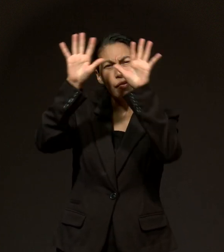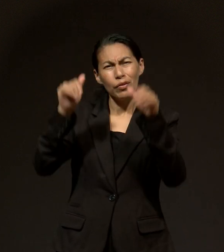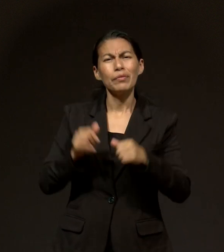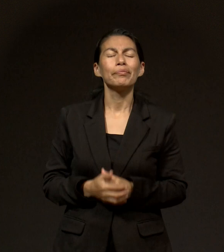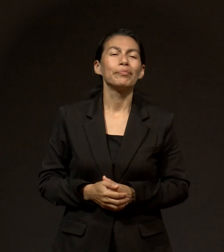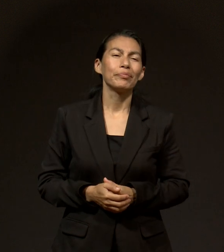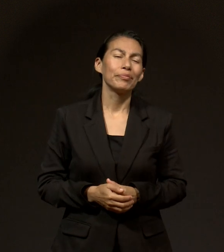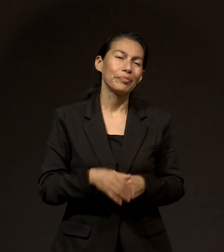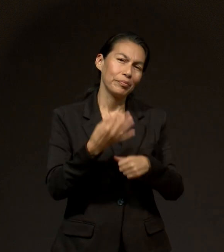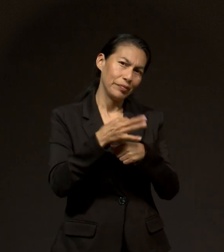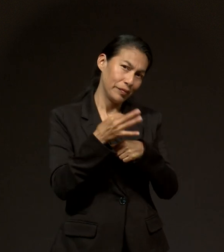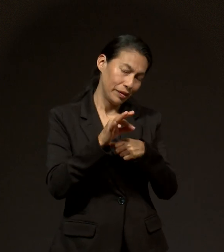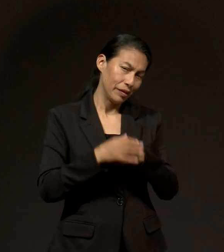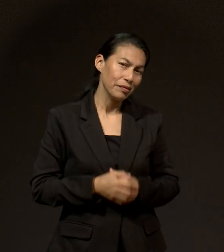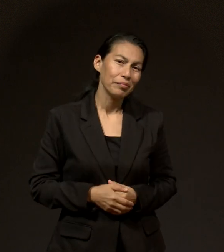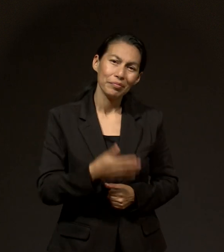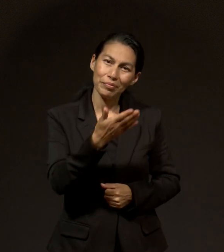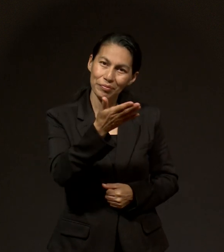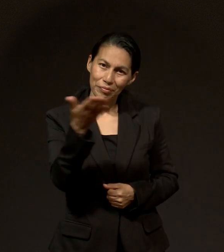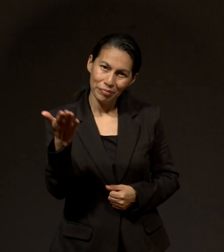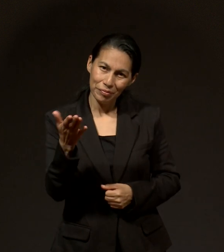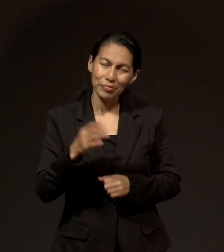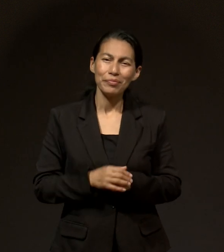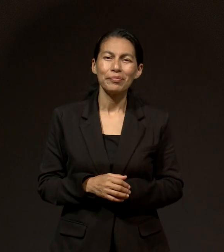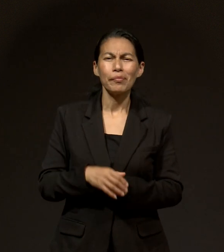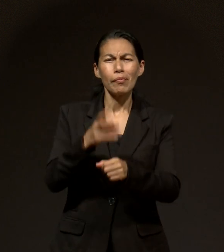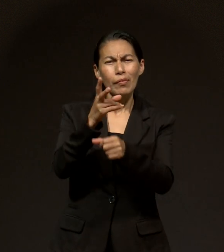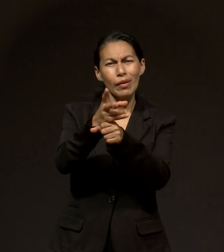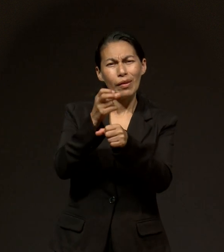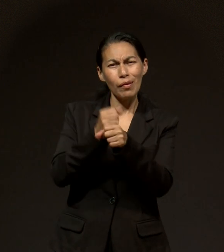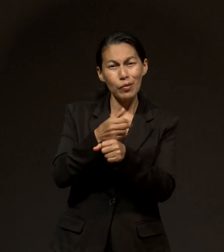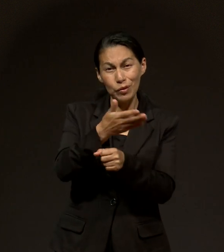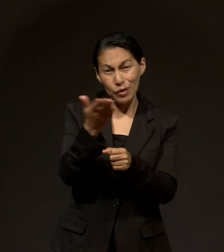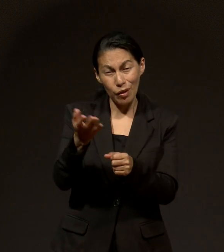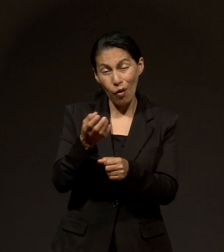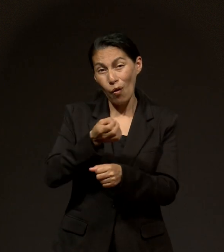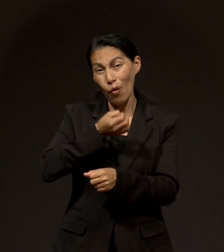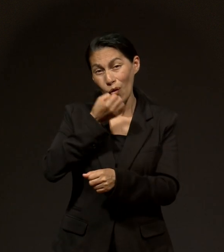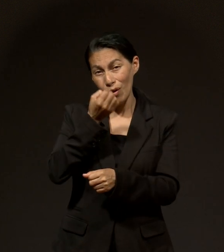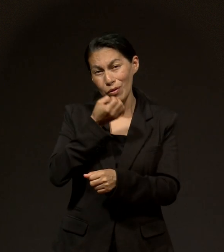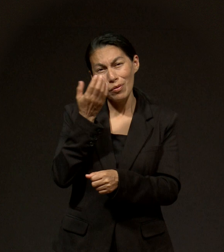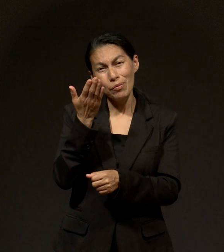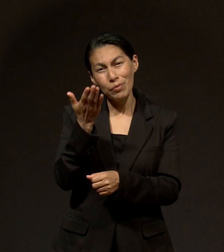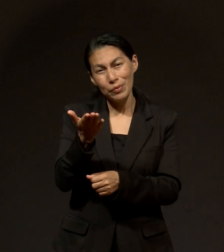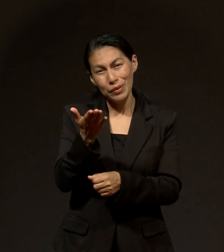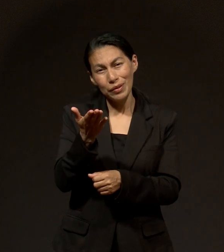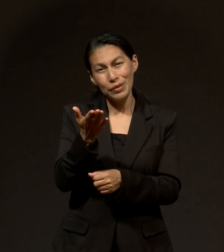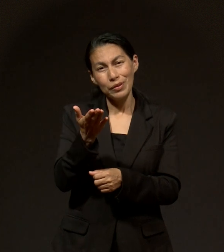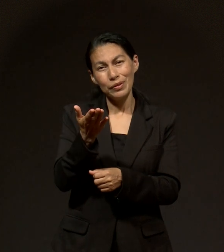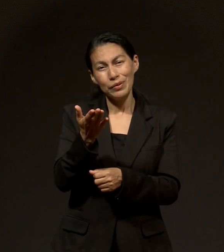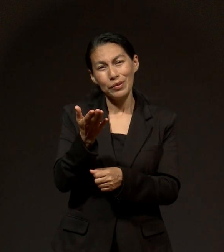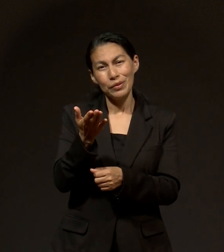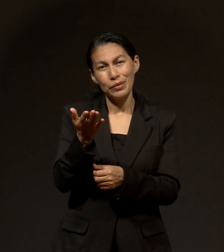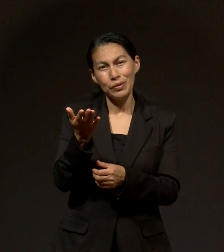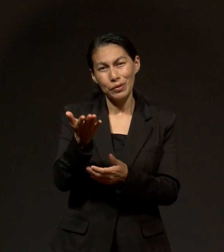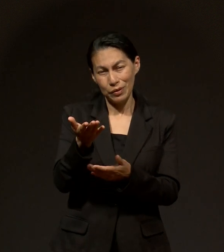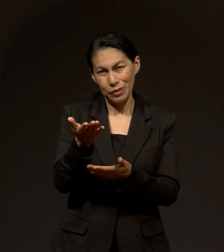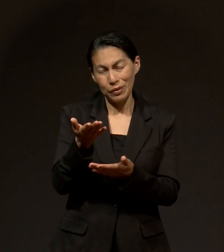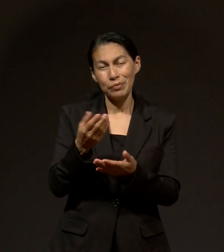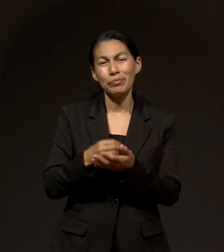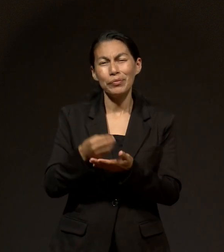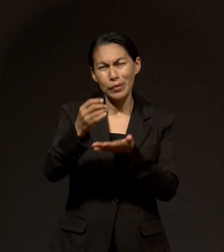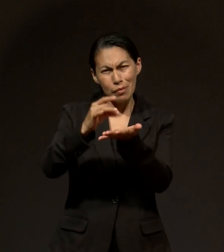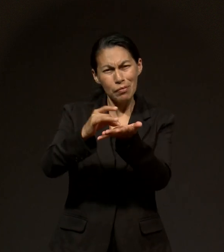Amén. Mientras, vamos a invitarles a que por favor envíen sus pedidos de oración a los medios que están